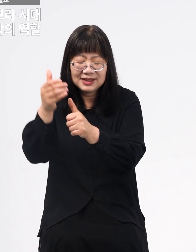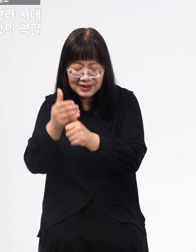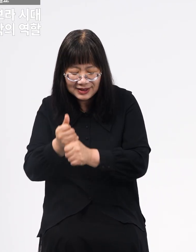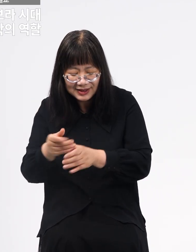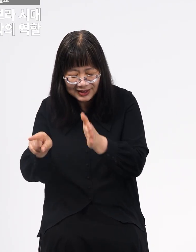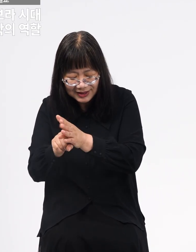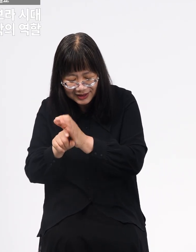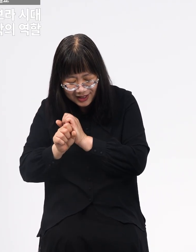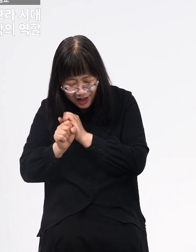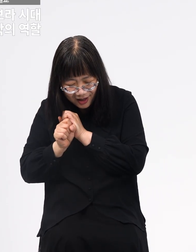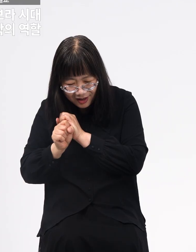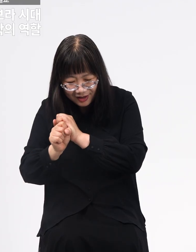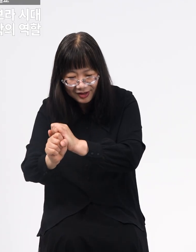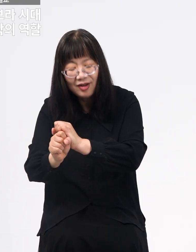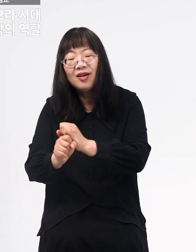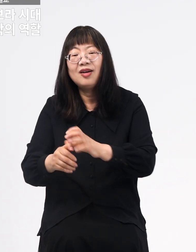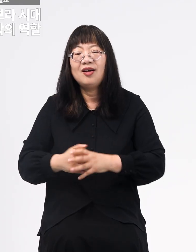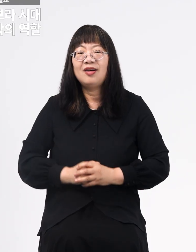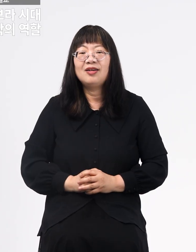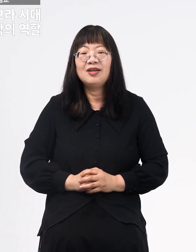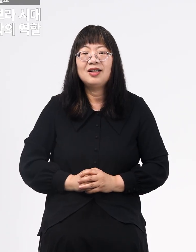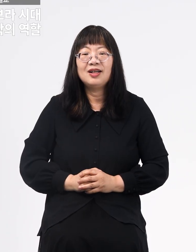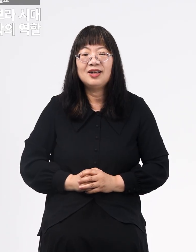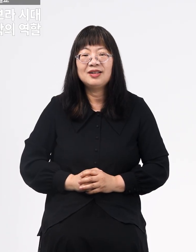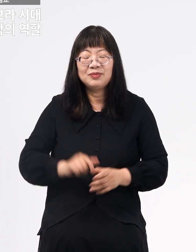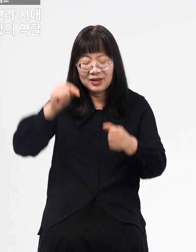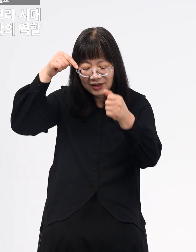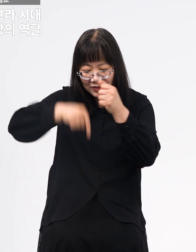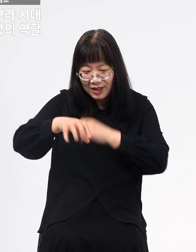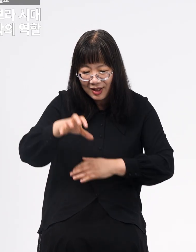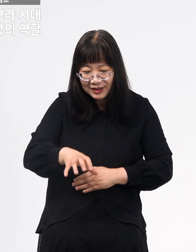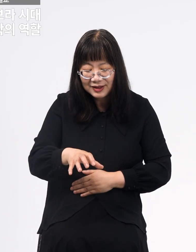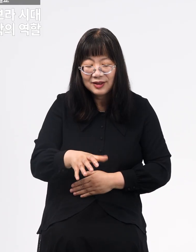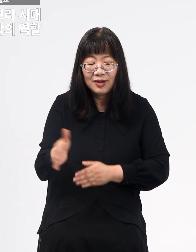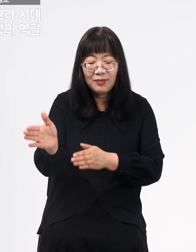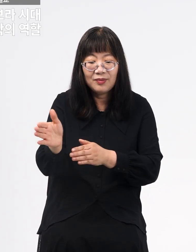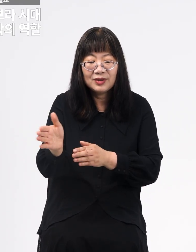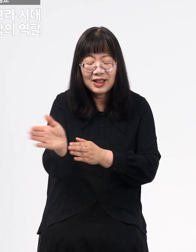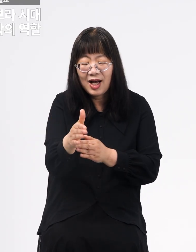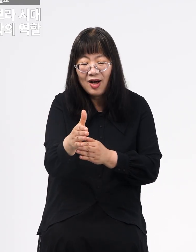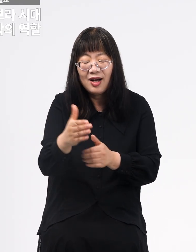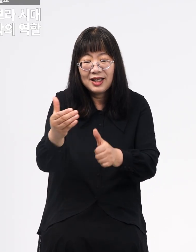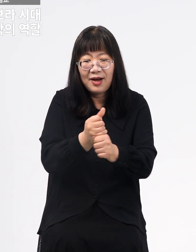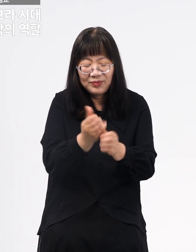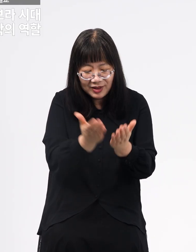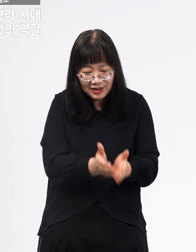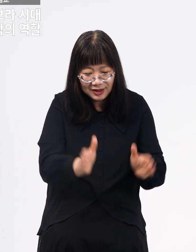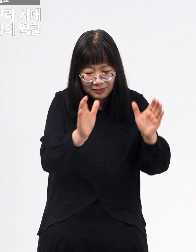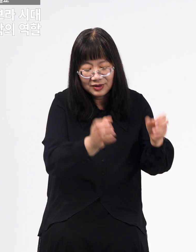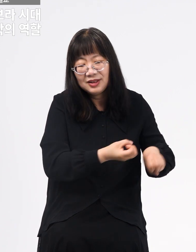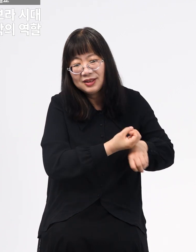말씀 의지하여 깊은 곳에 금을 던져